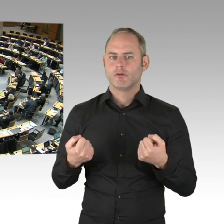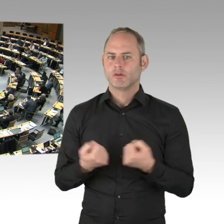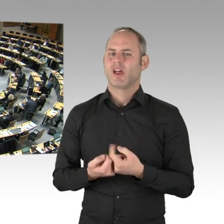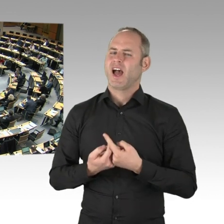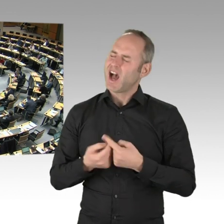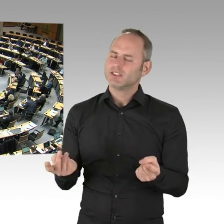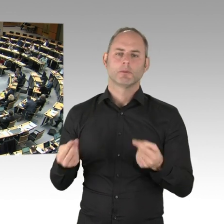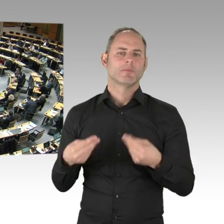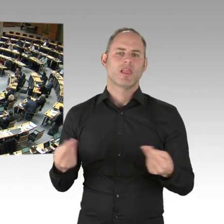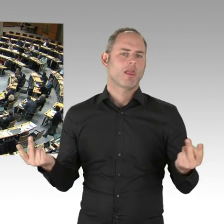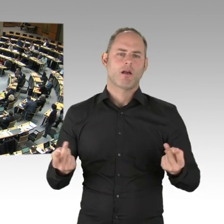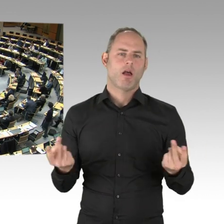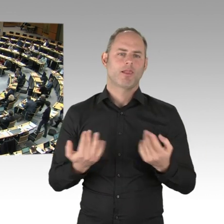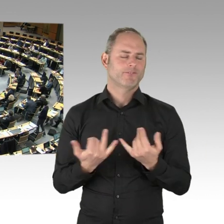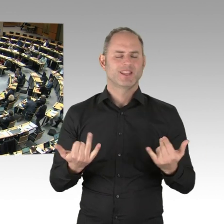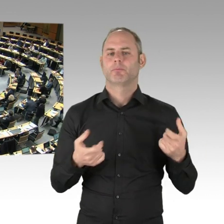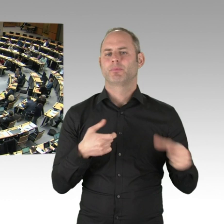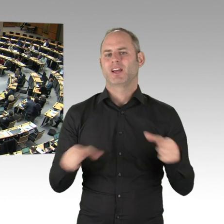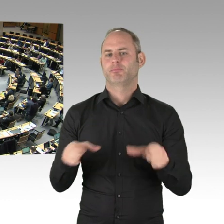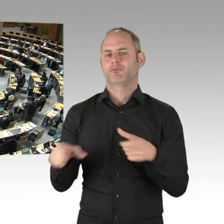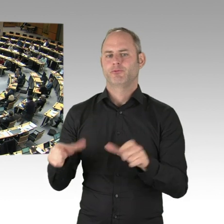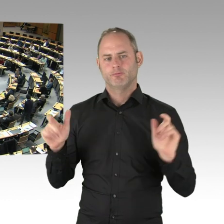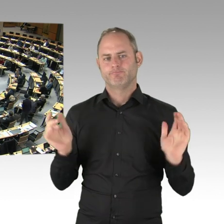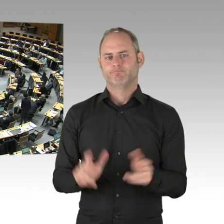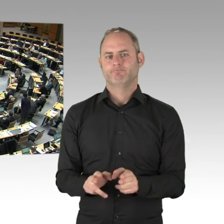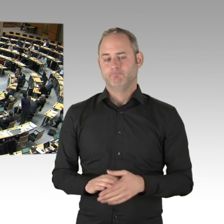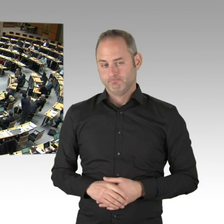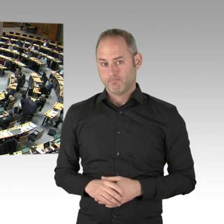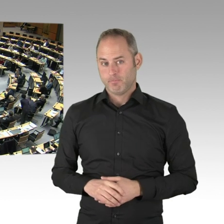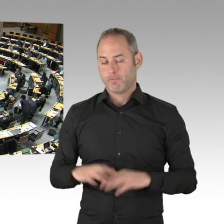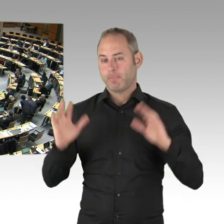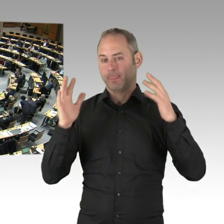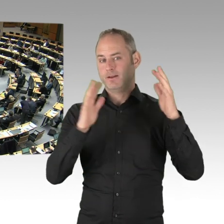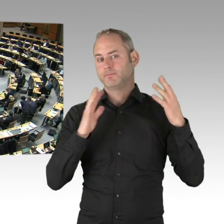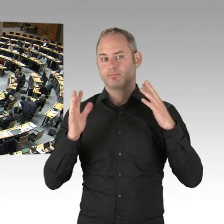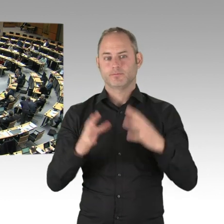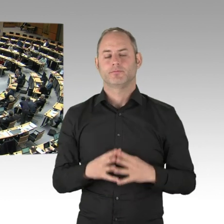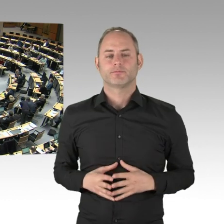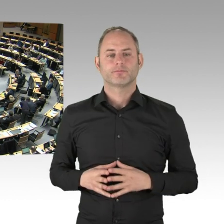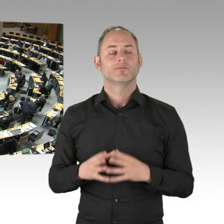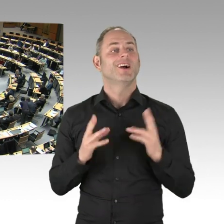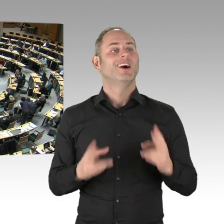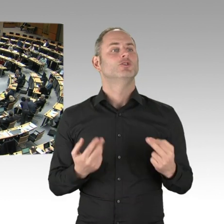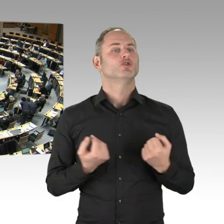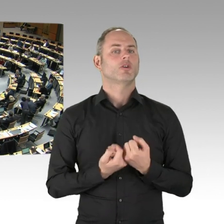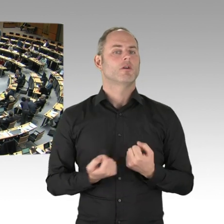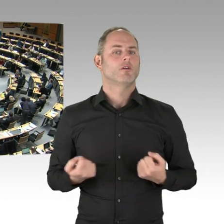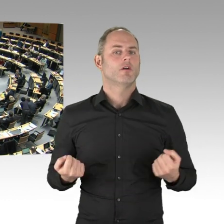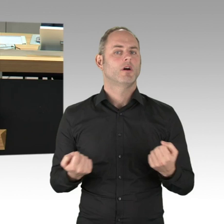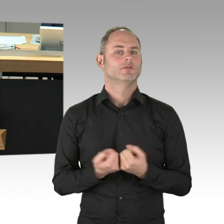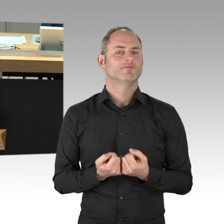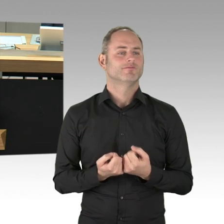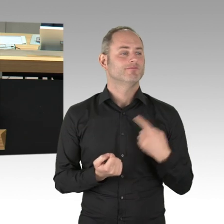Antisemitismus. Im September, auch das ist erwähnt worden, des vergangenen Jahres hat die Antisemitismusbeauftragte der Berliner Staatsanwaltschaft, Frau